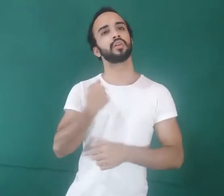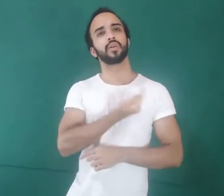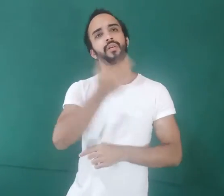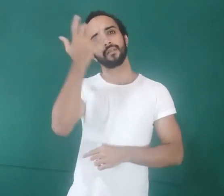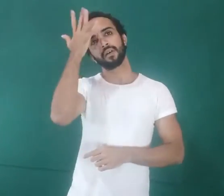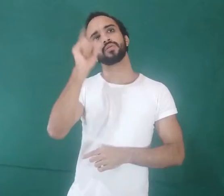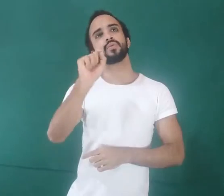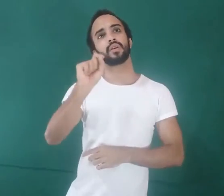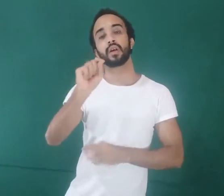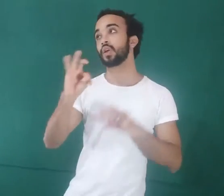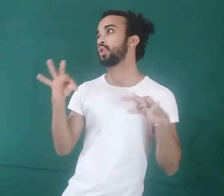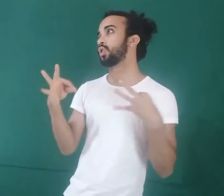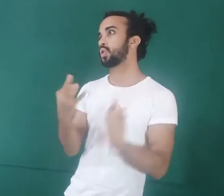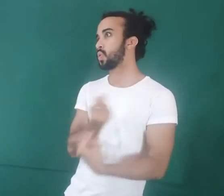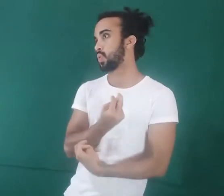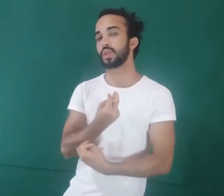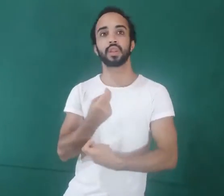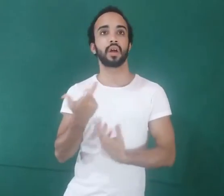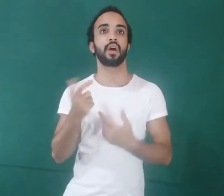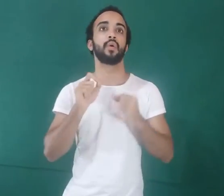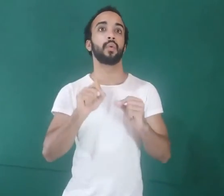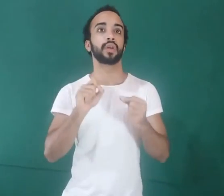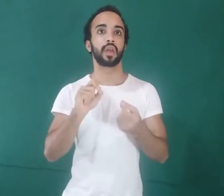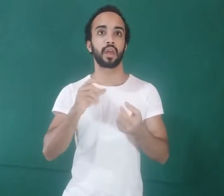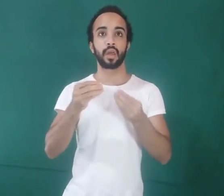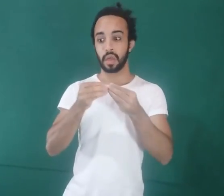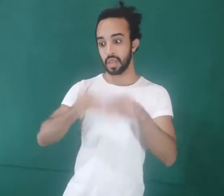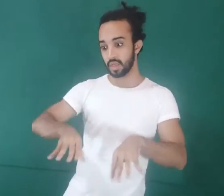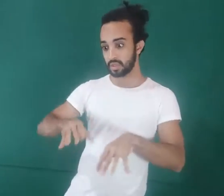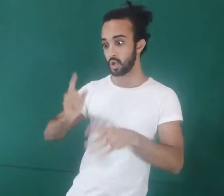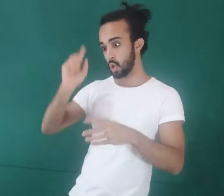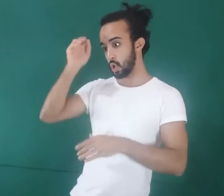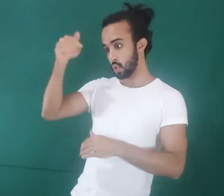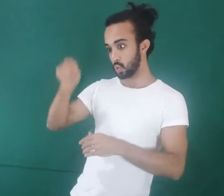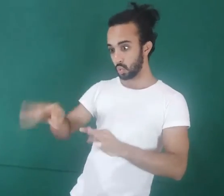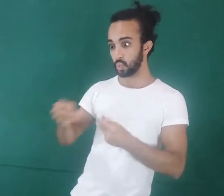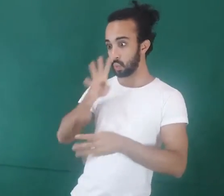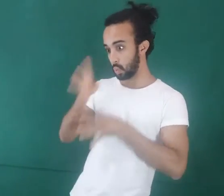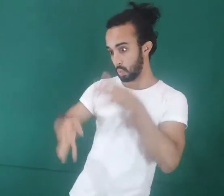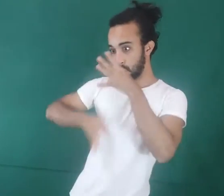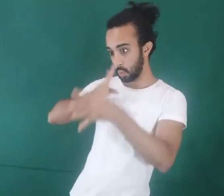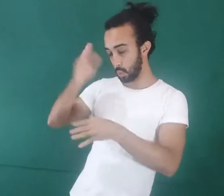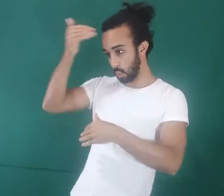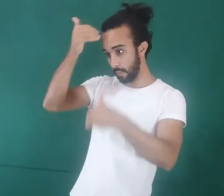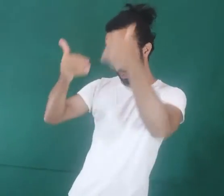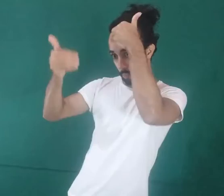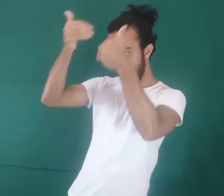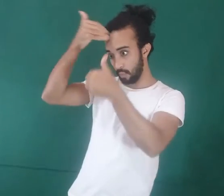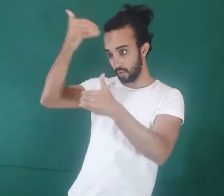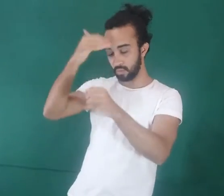conteúdo cultural, colocar toda a crise na conta da pandemia. Sim. Quando, na verdade, os sistemas que a gente estabeleceu, eles são